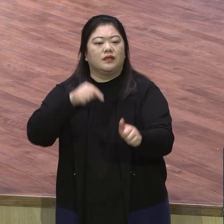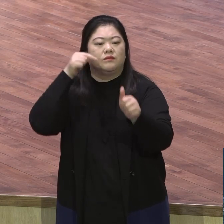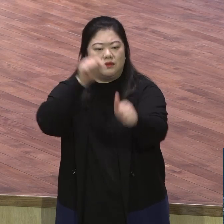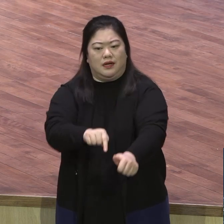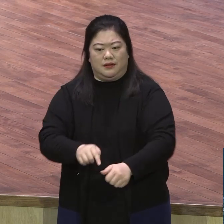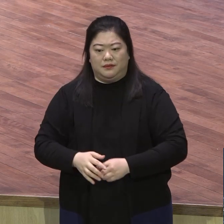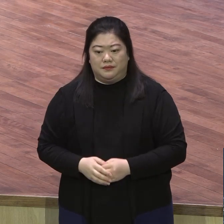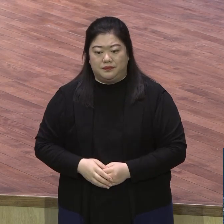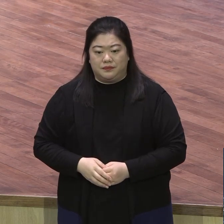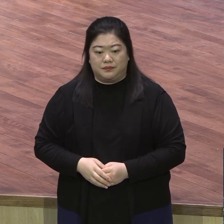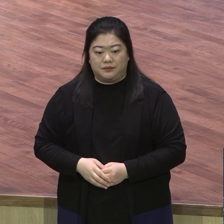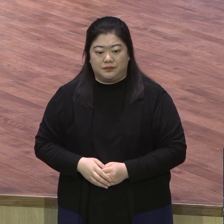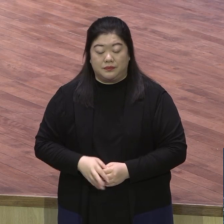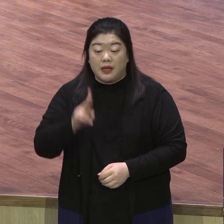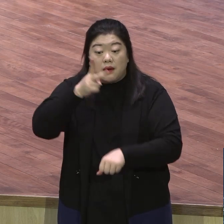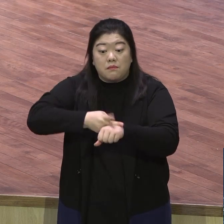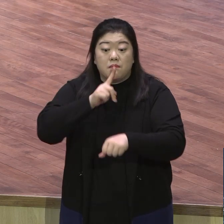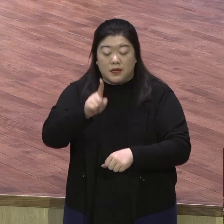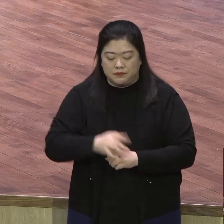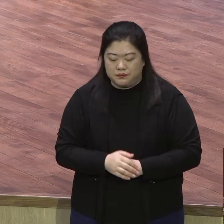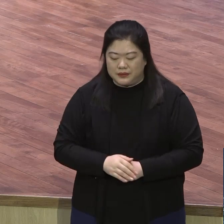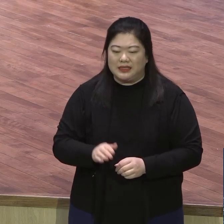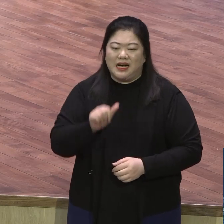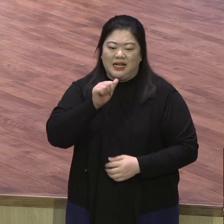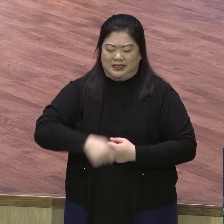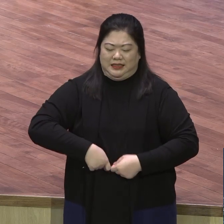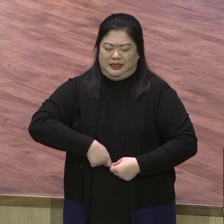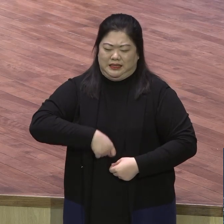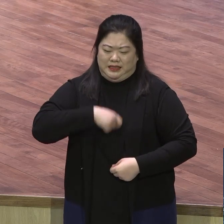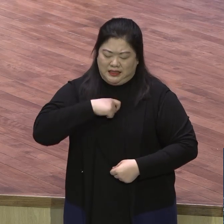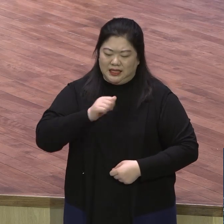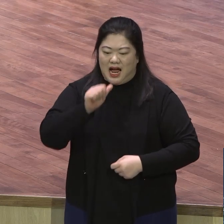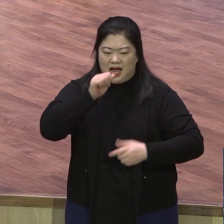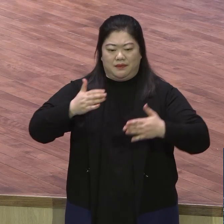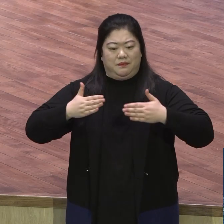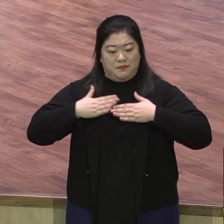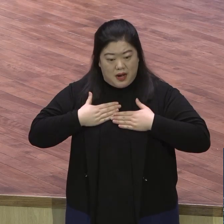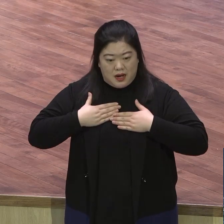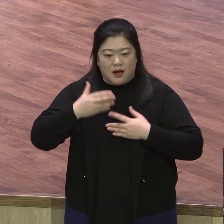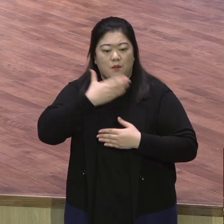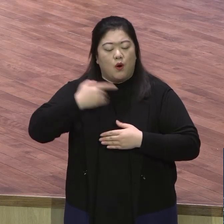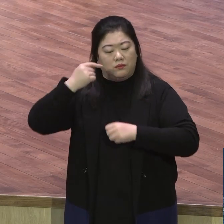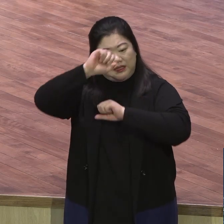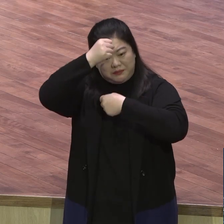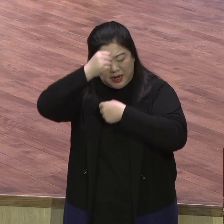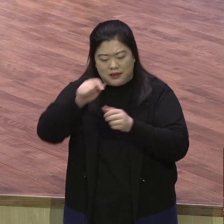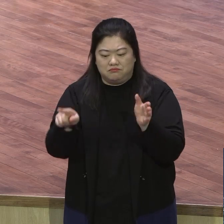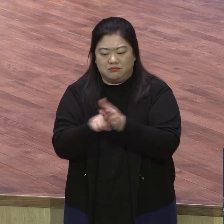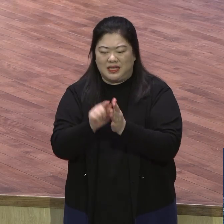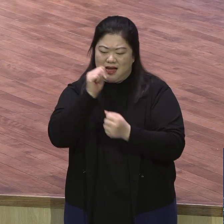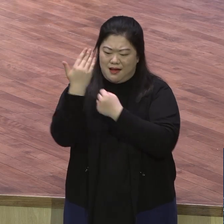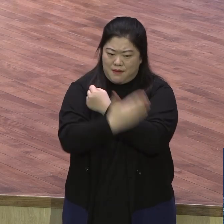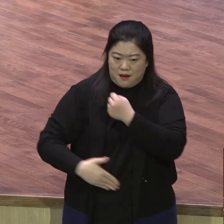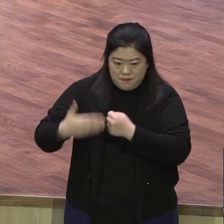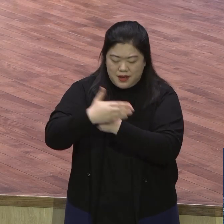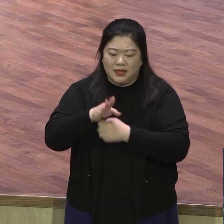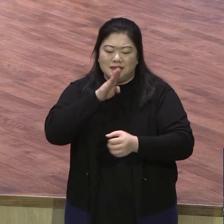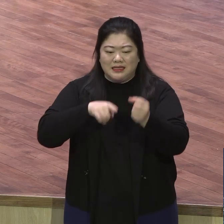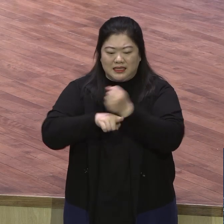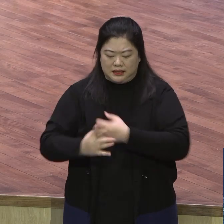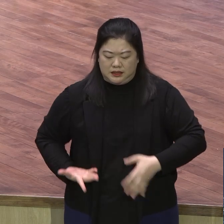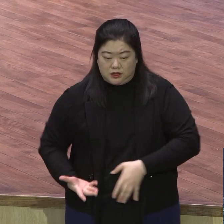바울은 진리허리띠를 띠라 의의 흉배를 붙이라 보금의 신발을 신고 믿음의 방패를 가지고 구원의